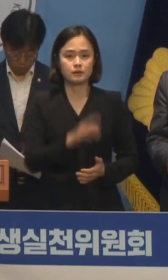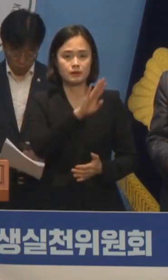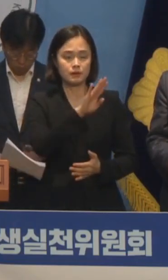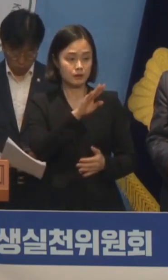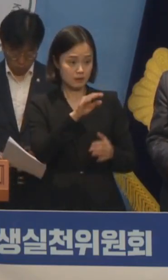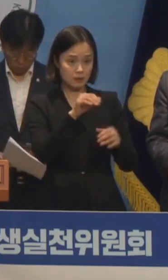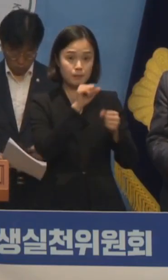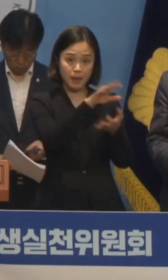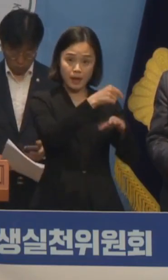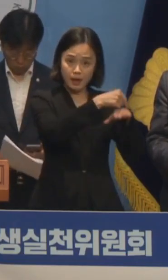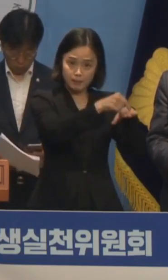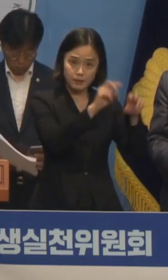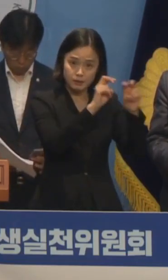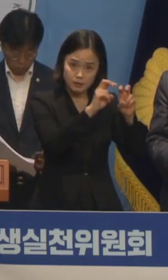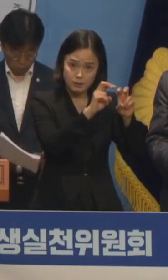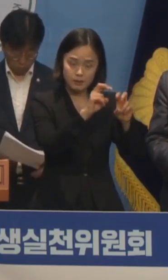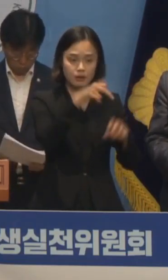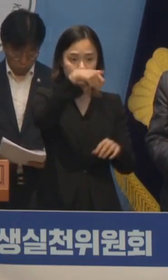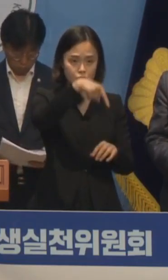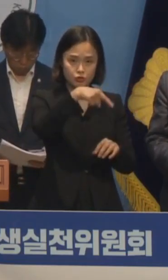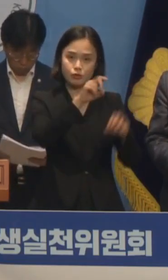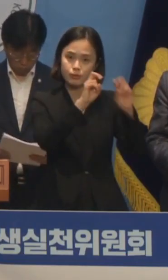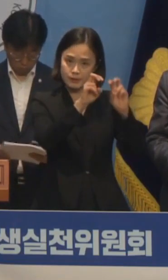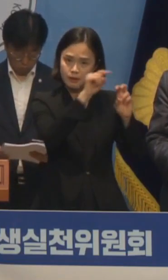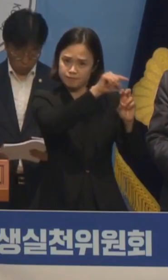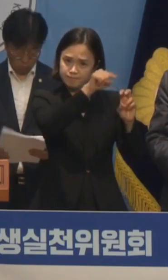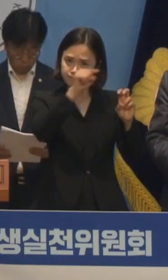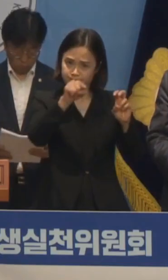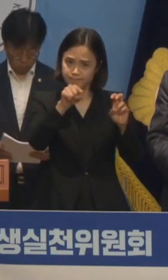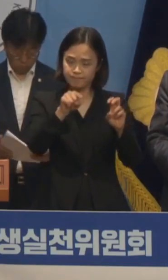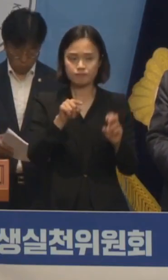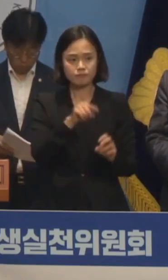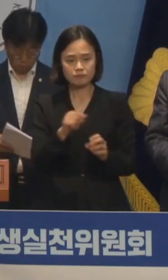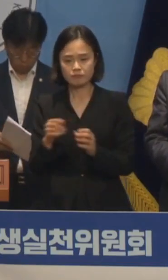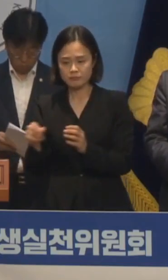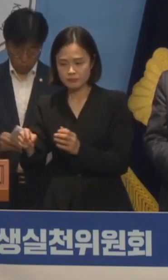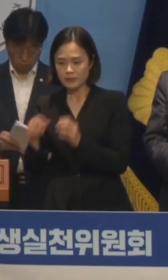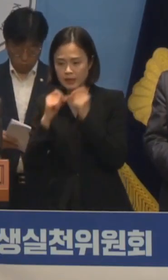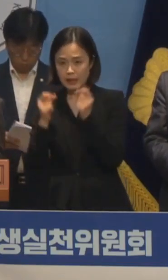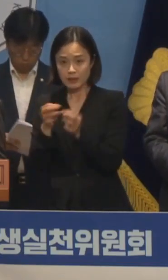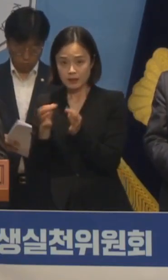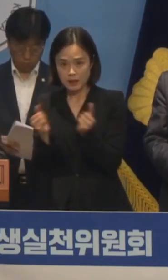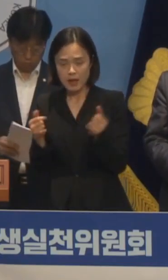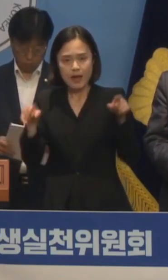플랫폼, 배달앱들은 꼭 상생을 하는 자세를 보여주시기 바랍니다. 감사합니다.